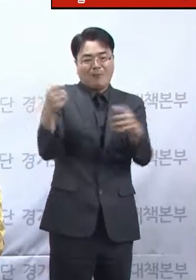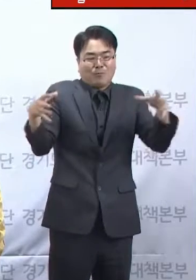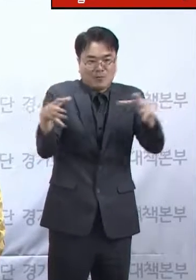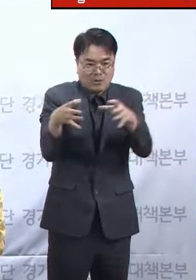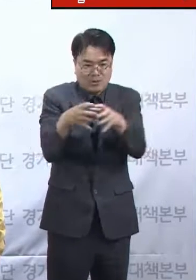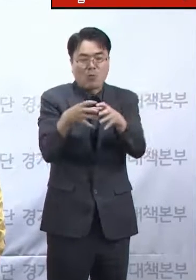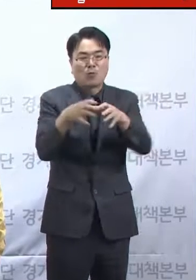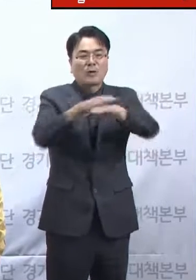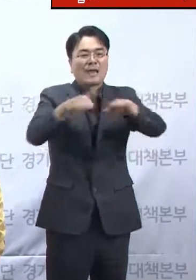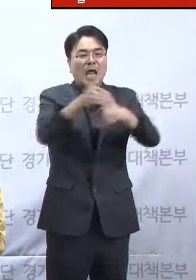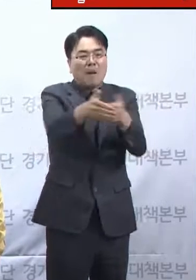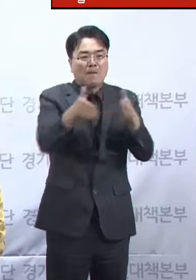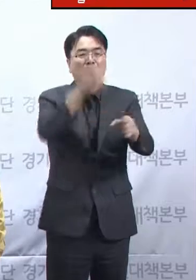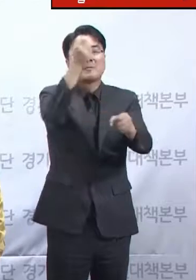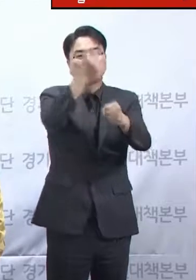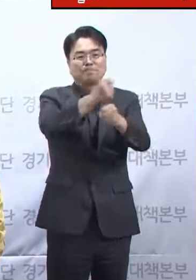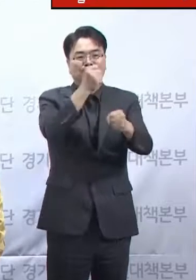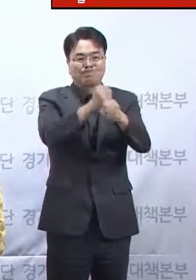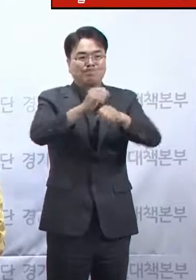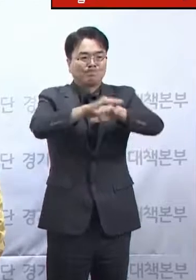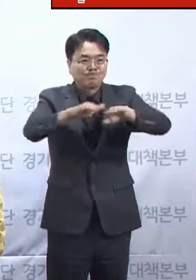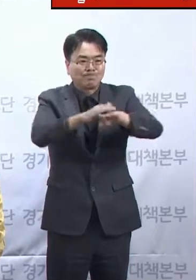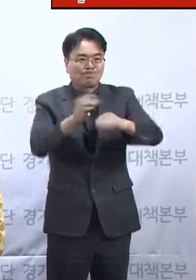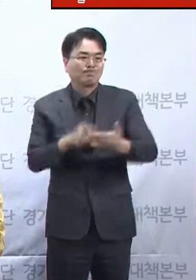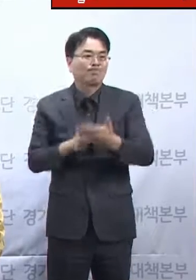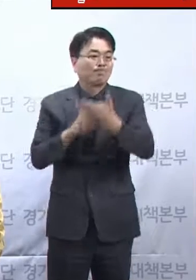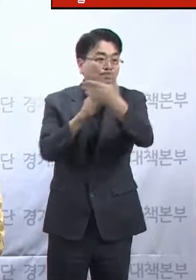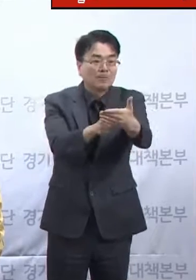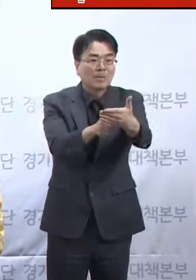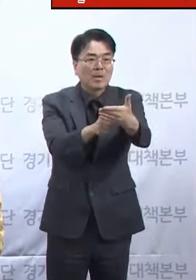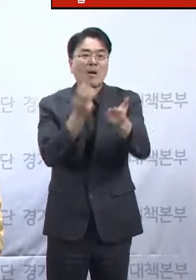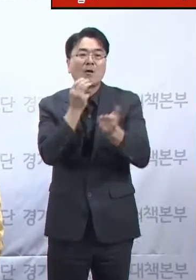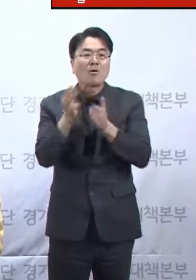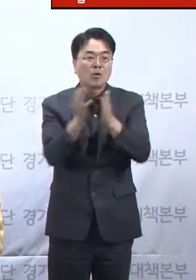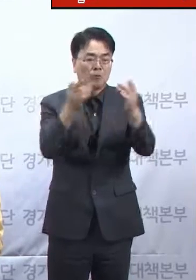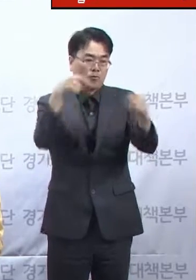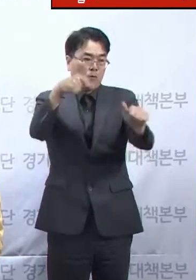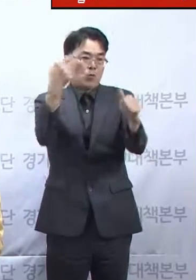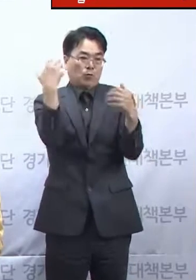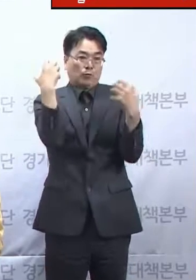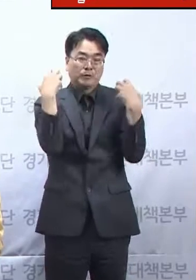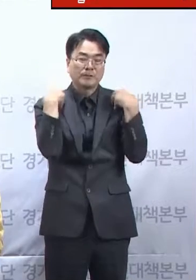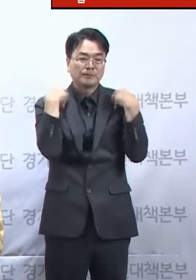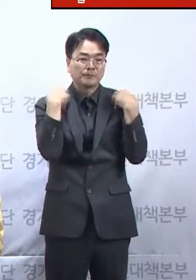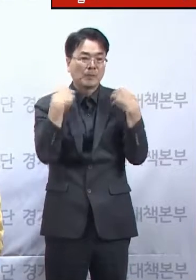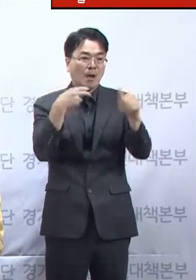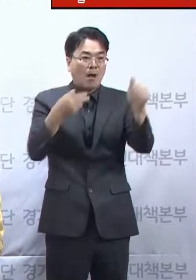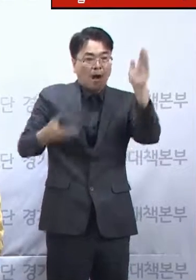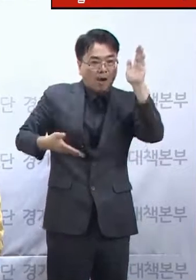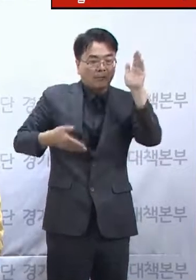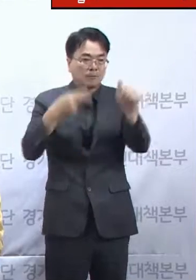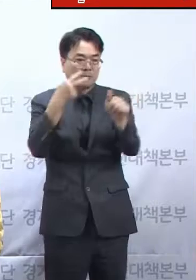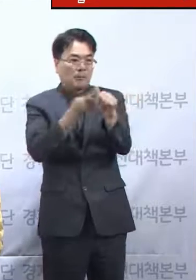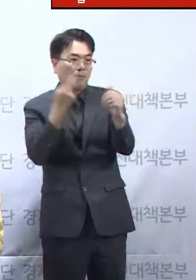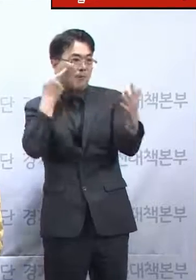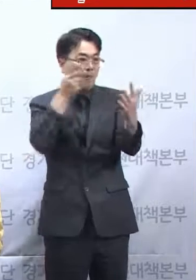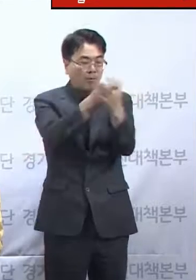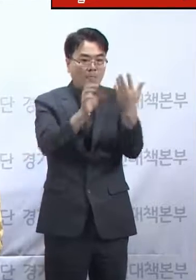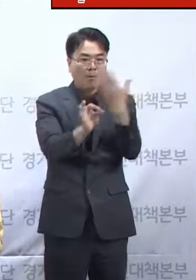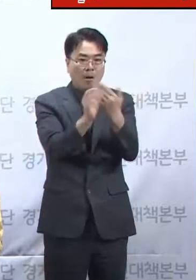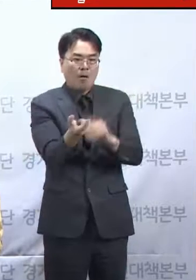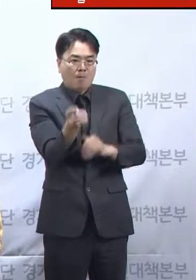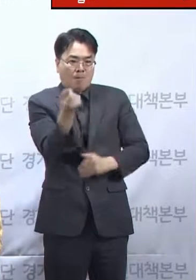공동 대응하기로 하였습니다. 경기도와 교육청은 유증상 학생 및 교사가 발생할 경우에 신속하게